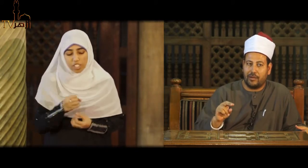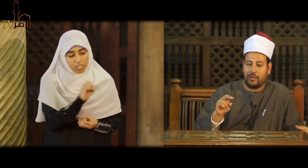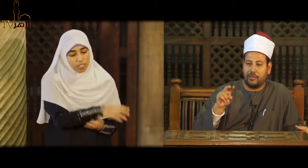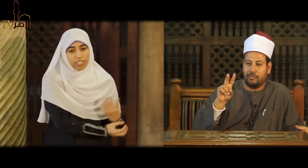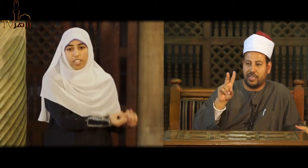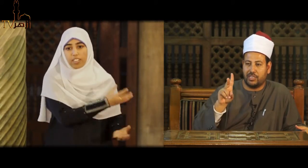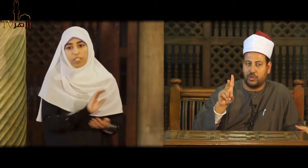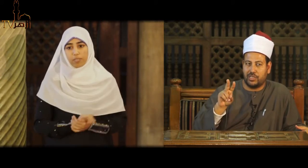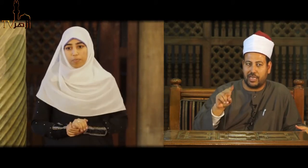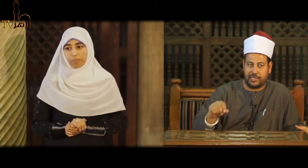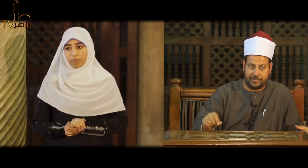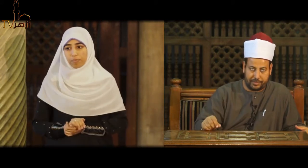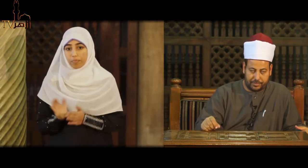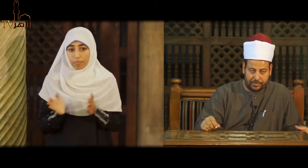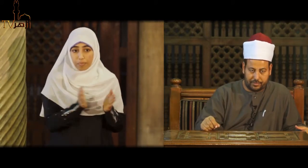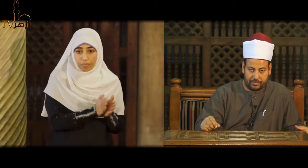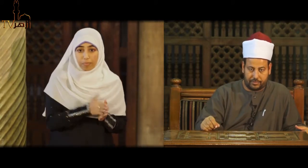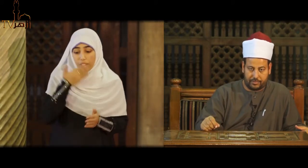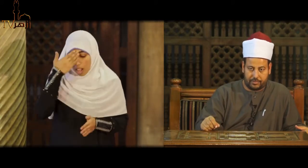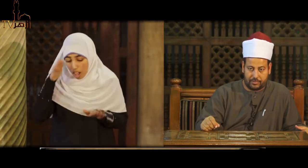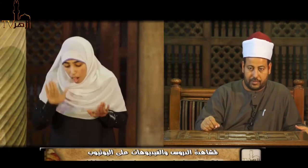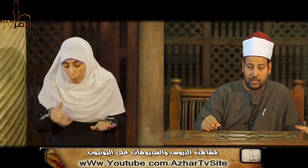مكونة من جزئين: